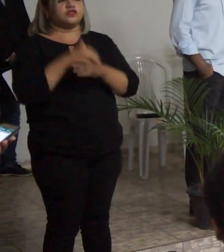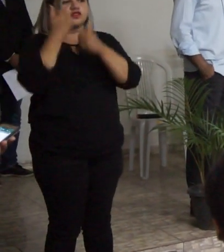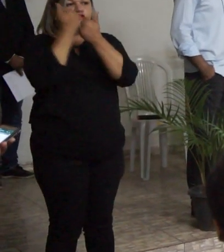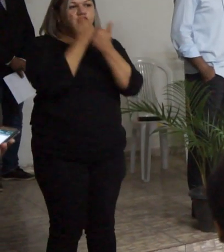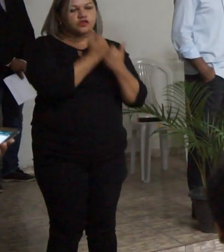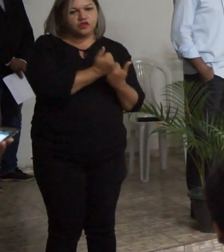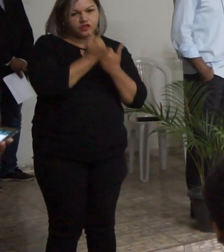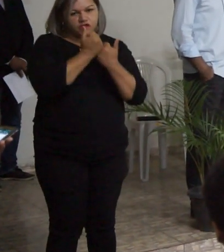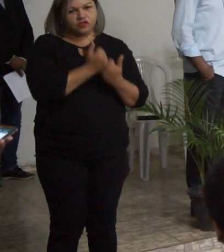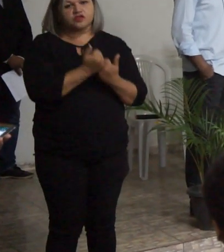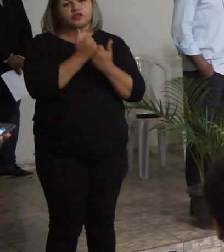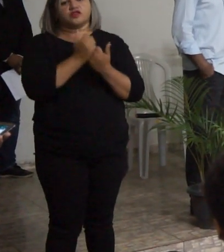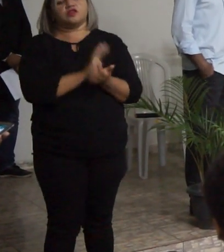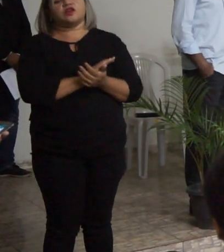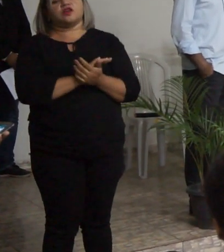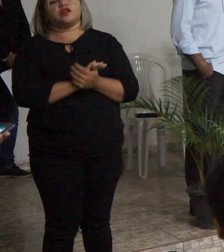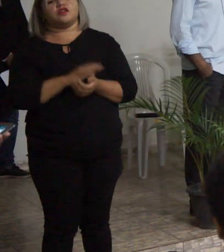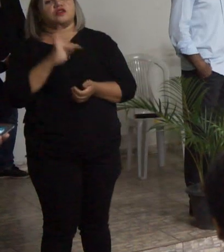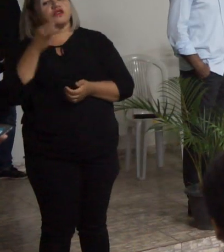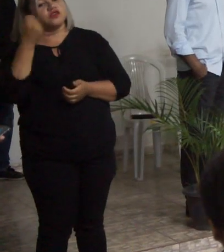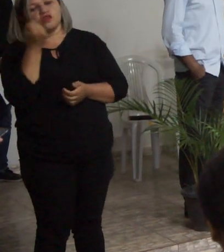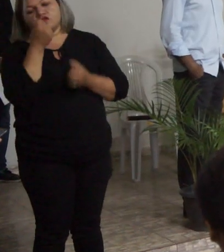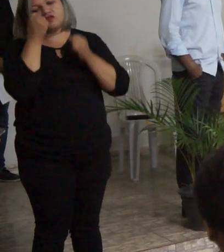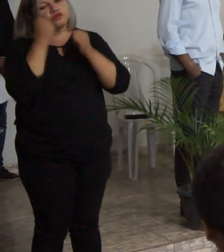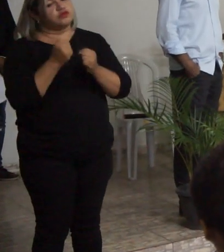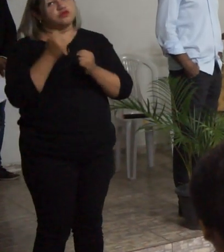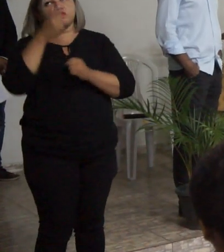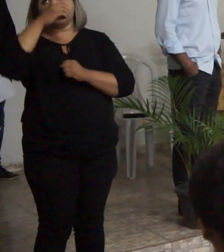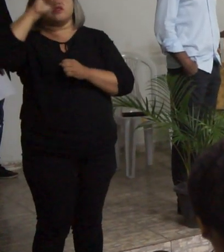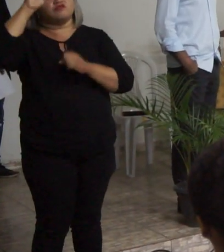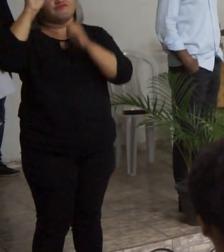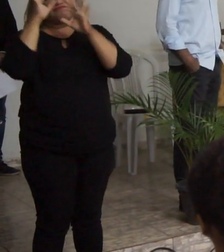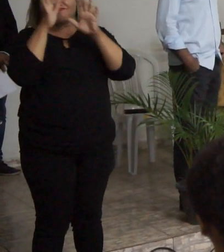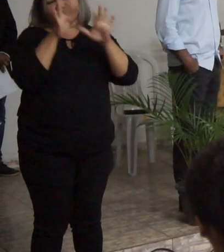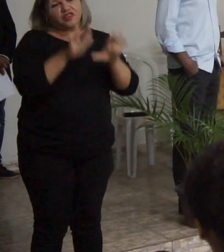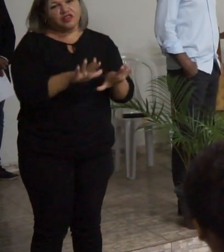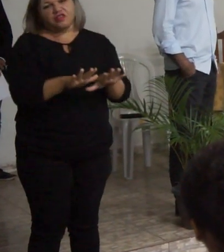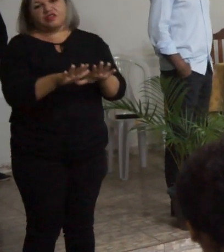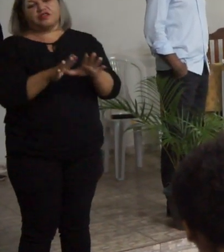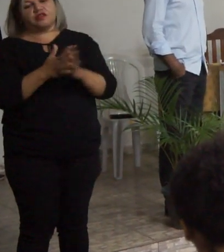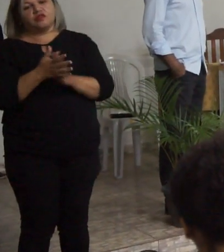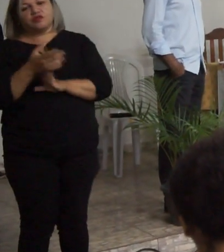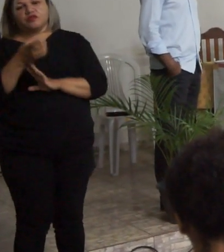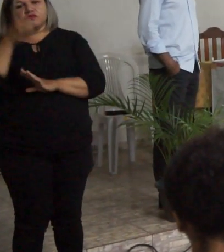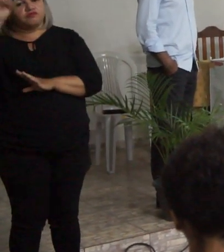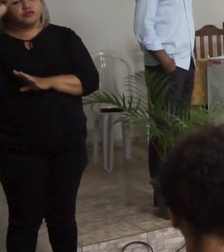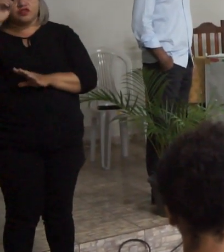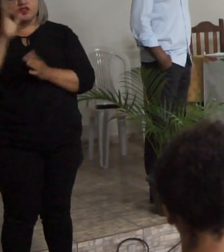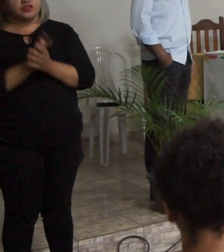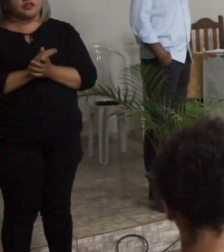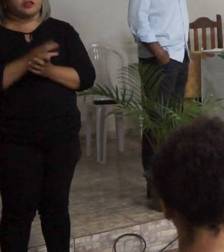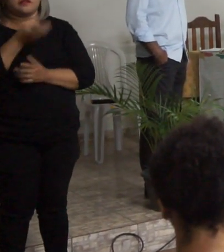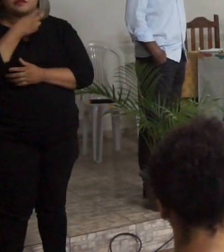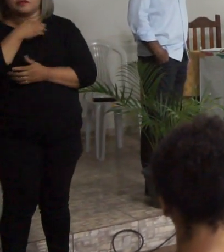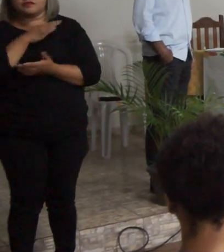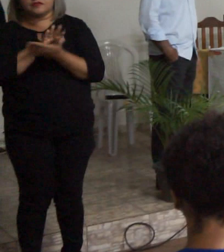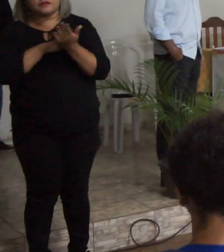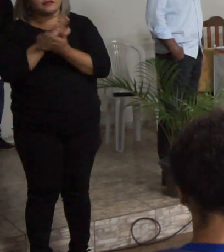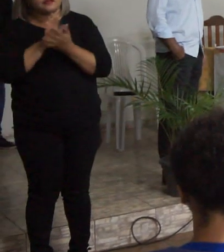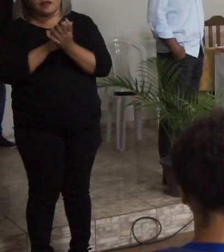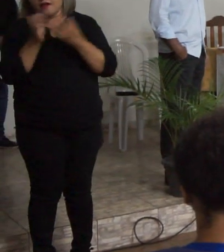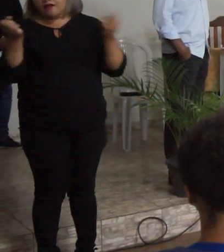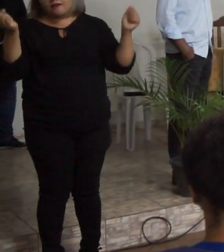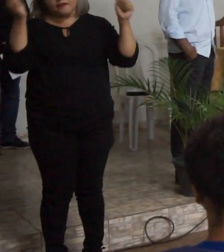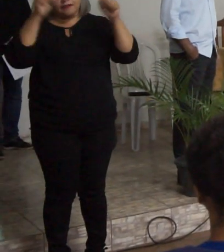da assistência social, que todos possam ser abençoados por Deus, porque sem ele, nada é possível. Eu sempre finalizo agora, eu